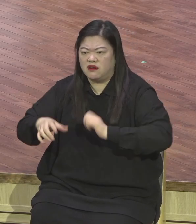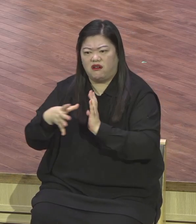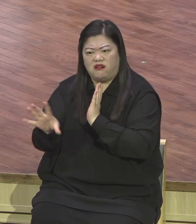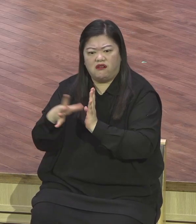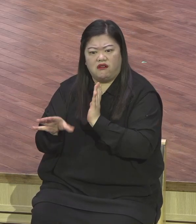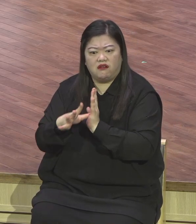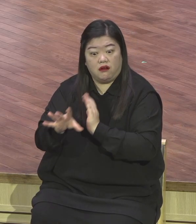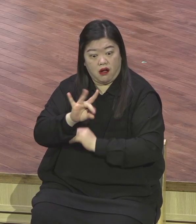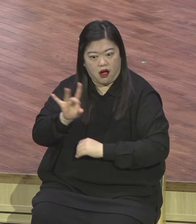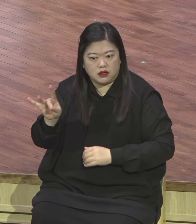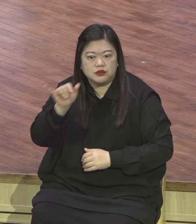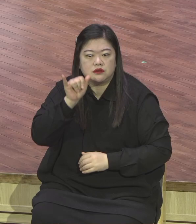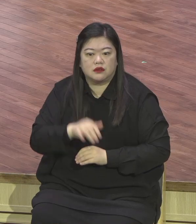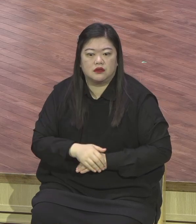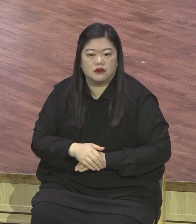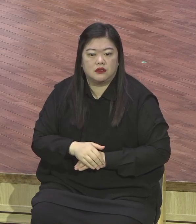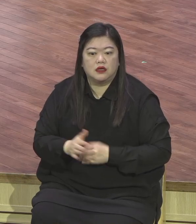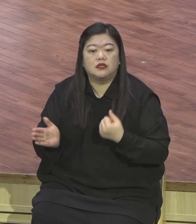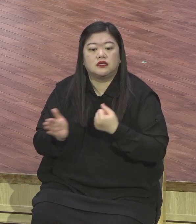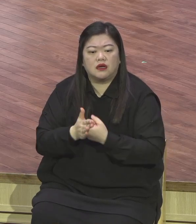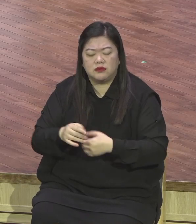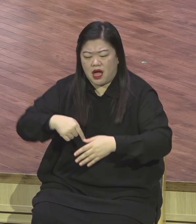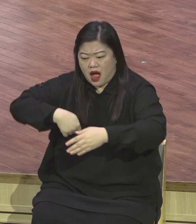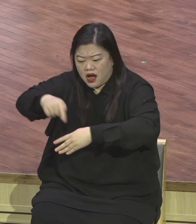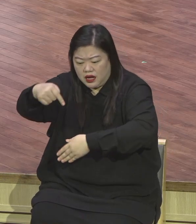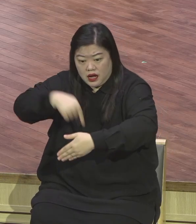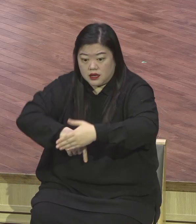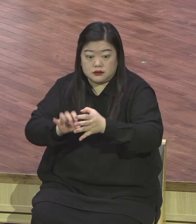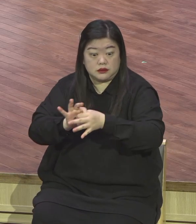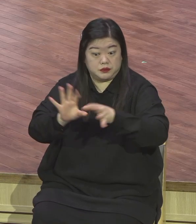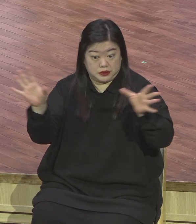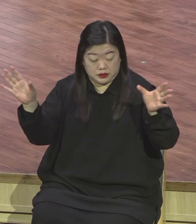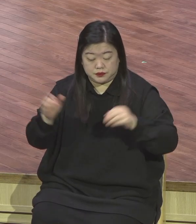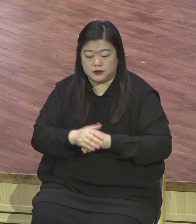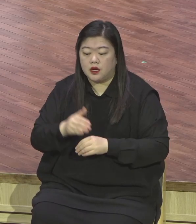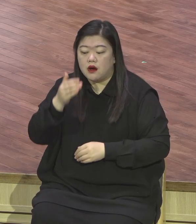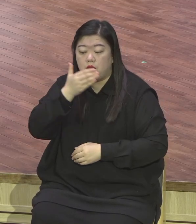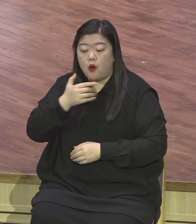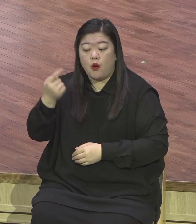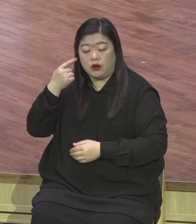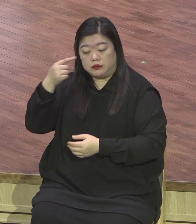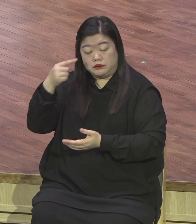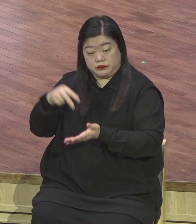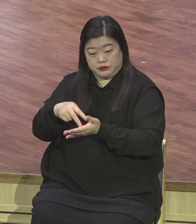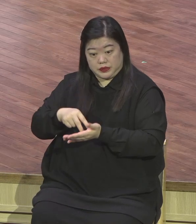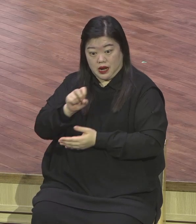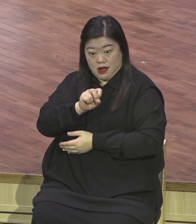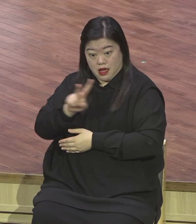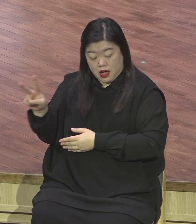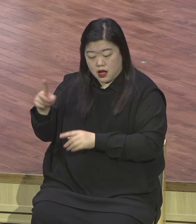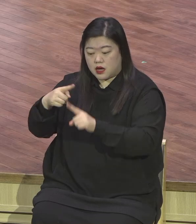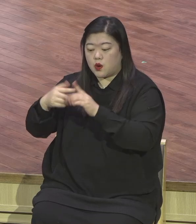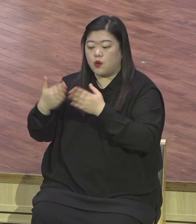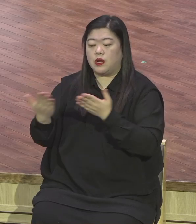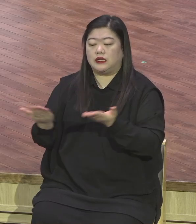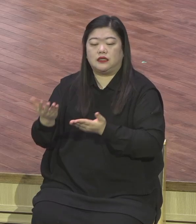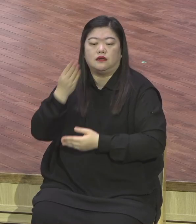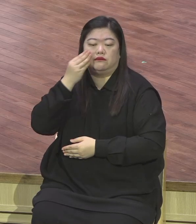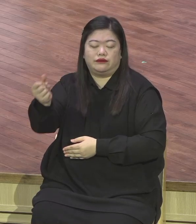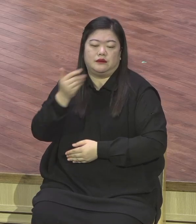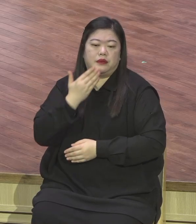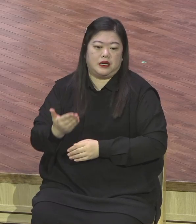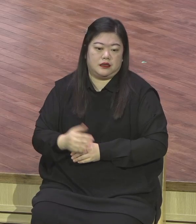보금적 시각 안 가지면 무조건 시험 들어요. 1년 못 갑니다. 직분 오늘 본문에 나오는 내용도 마찬가지